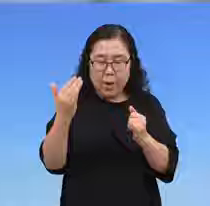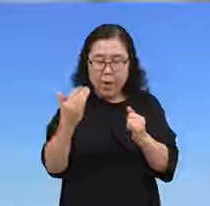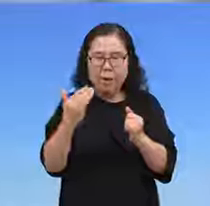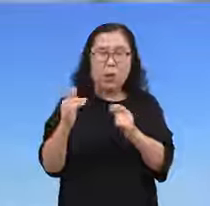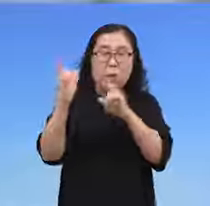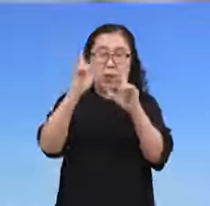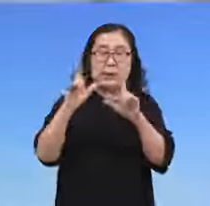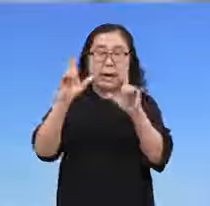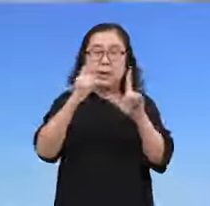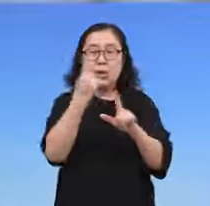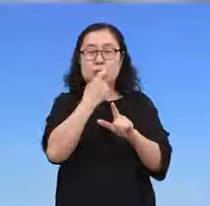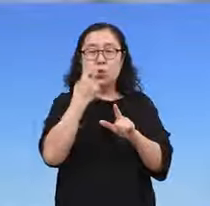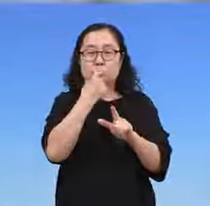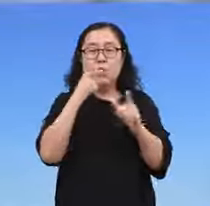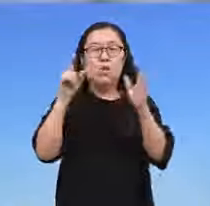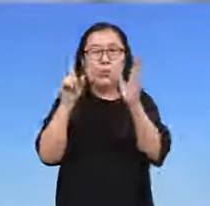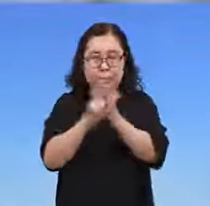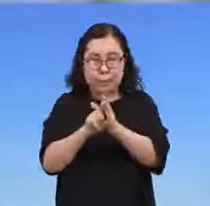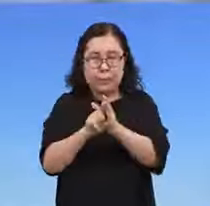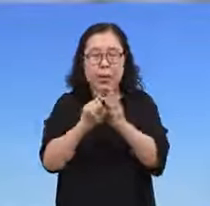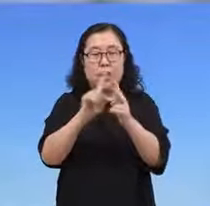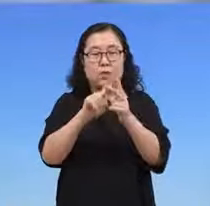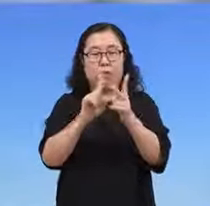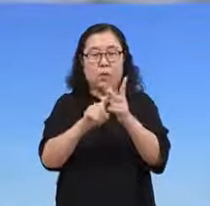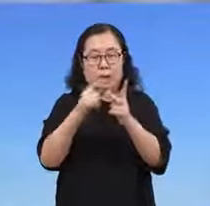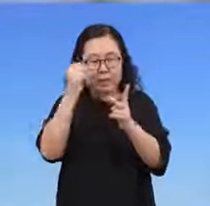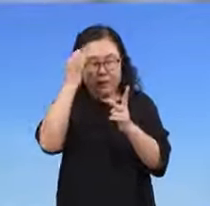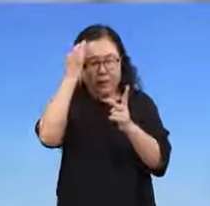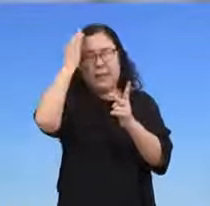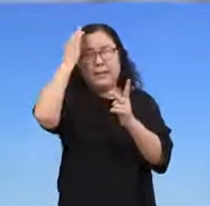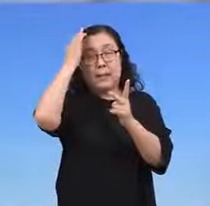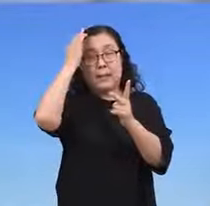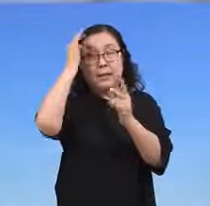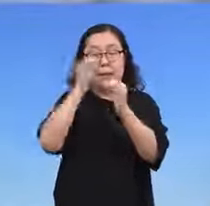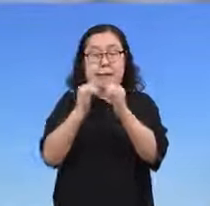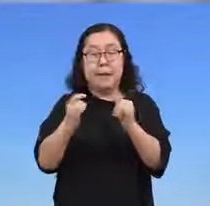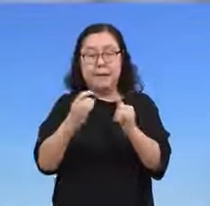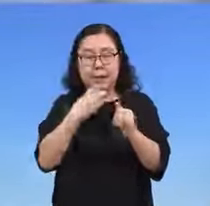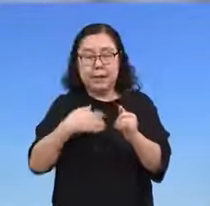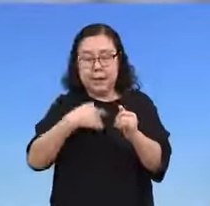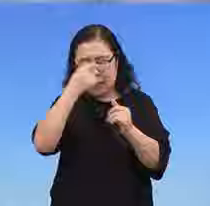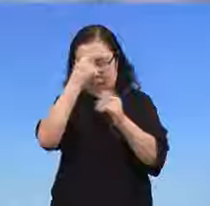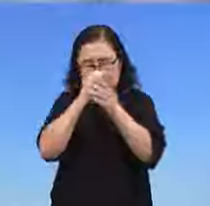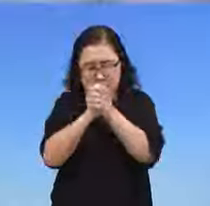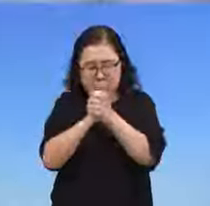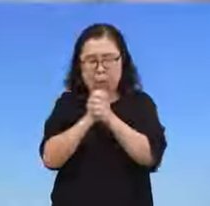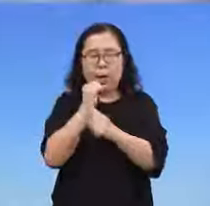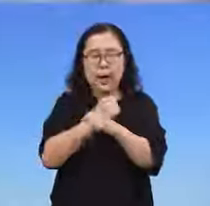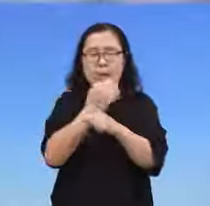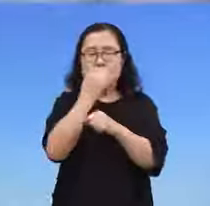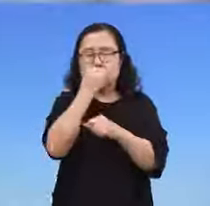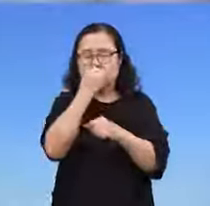두 가지를 인식하는 자만이 기도의 자리로 나가는 사람이라 생각하거든요.